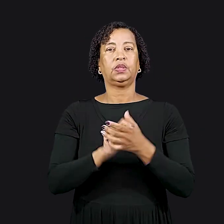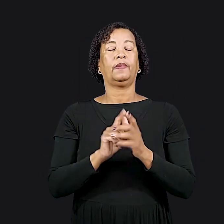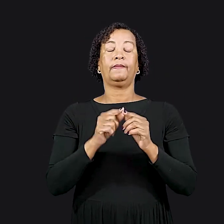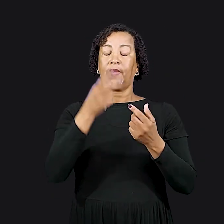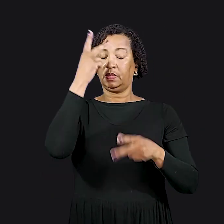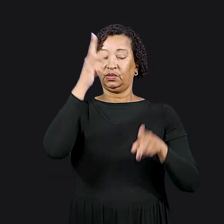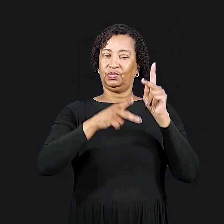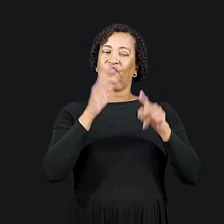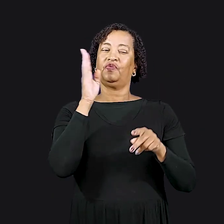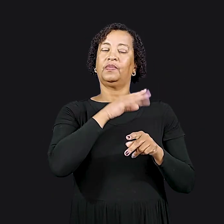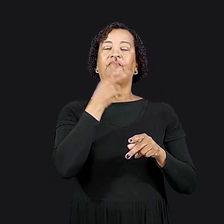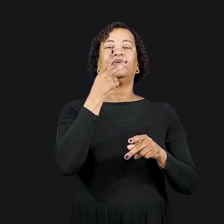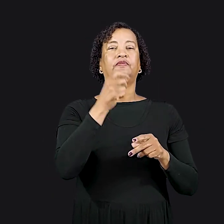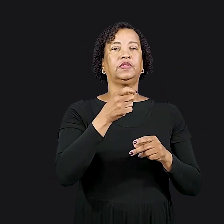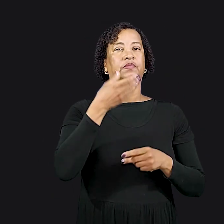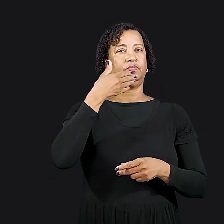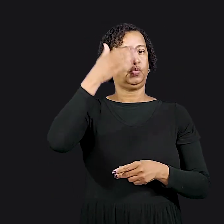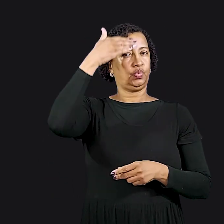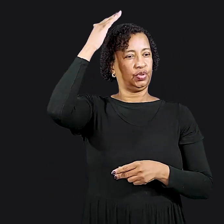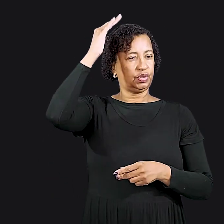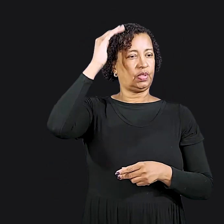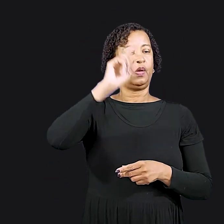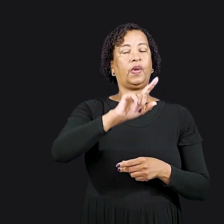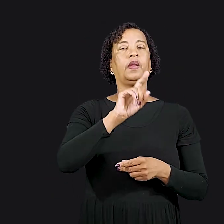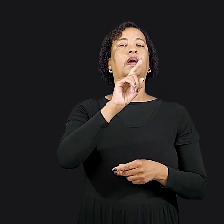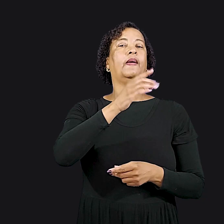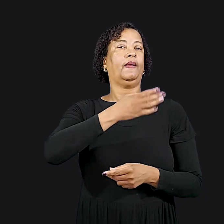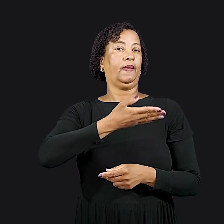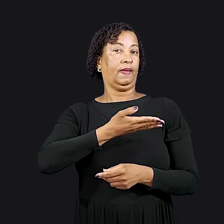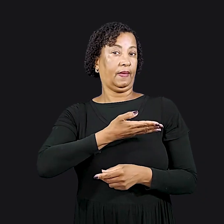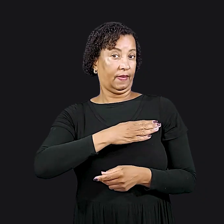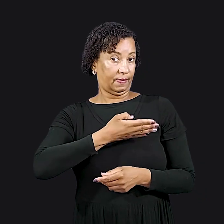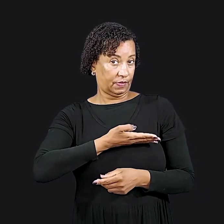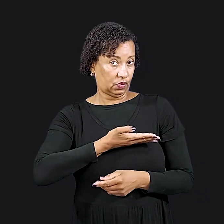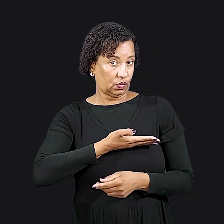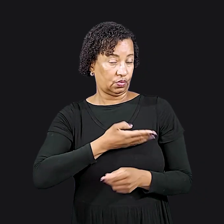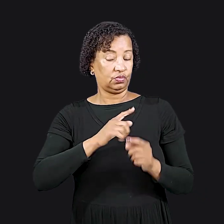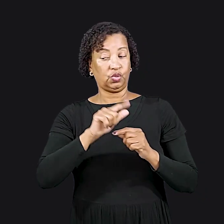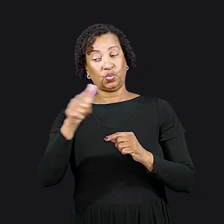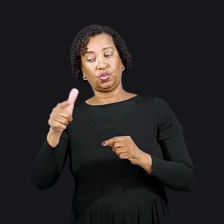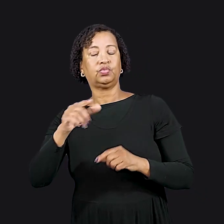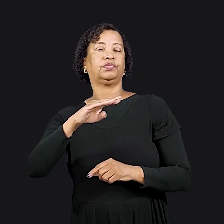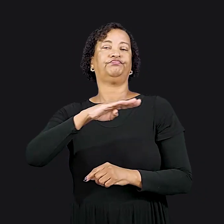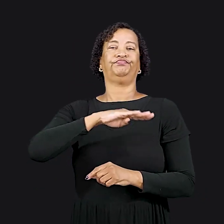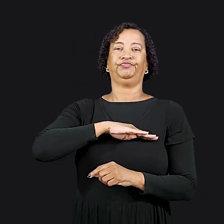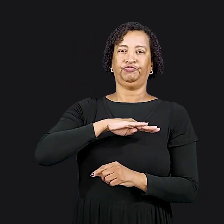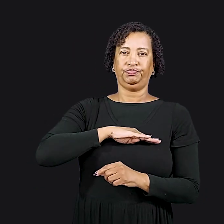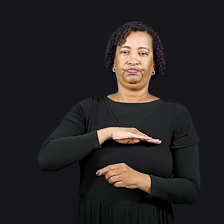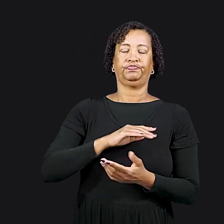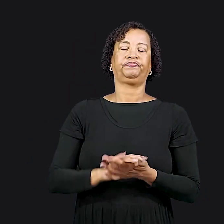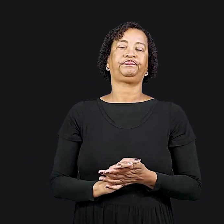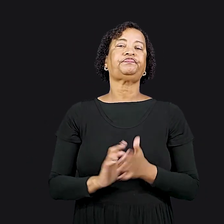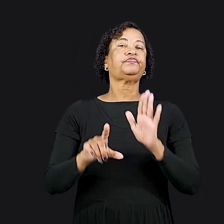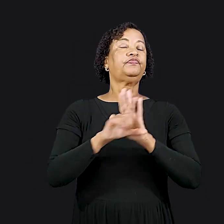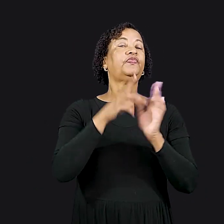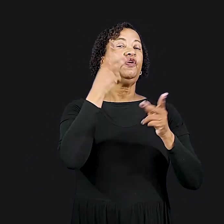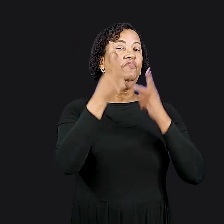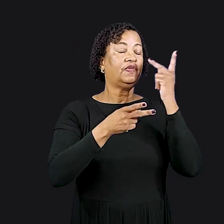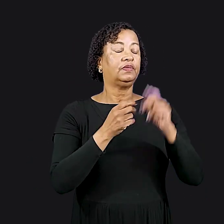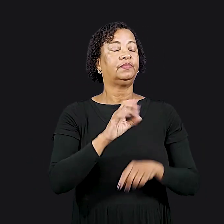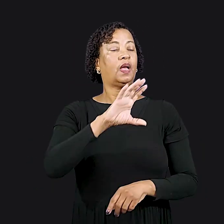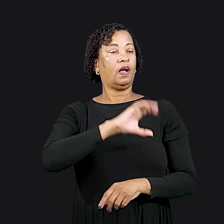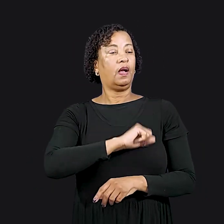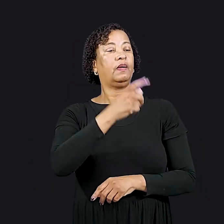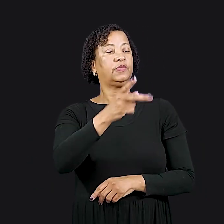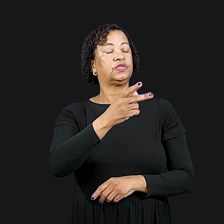fariseus, o próximo era outro judeu. O resto era inimigo. Por isso, para eles, a lei era: ame seu amigo